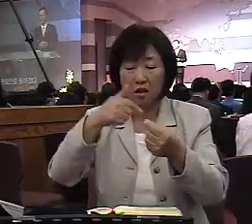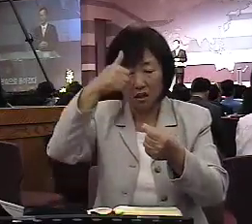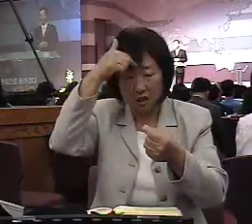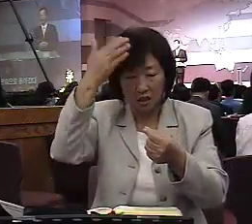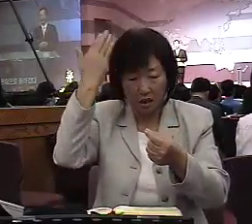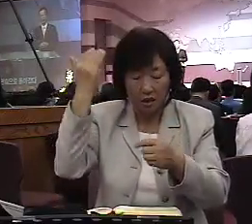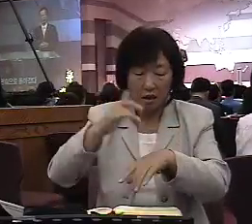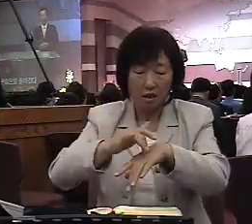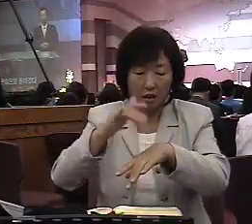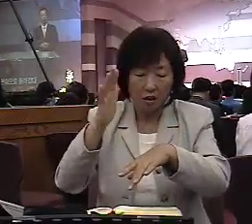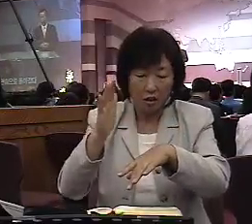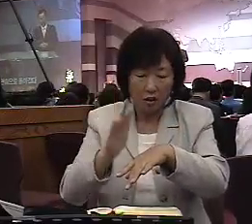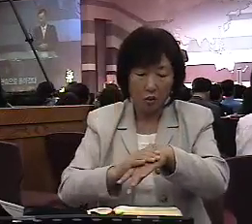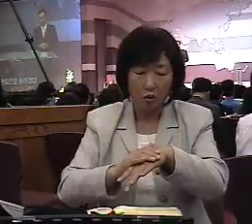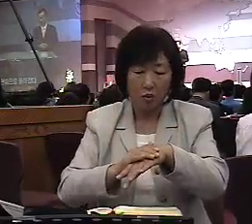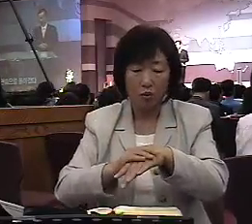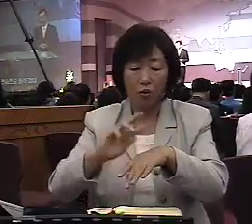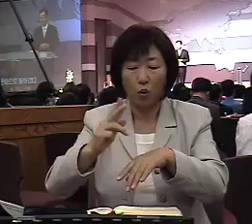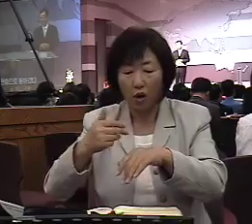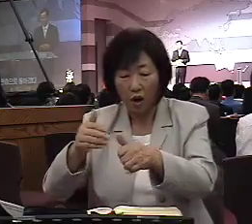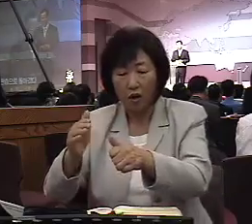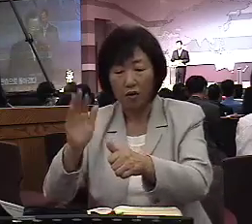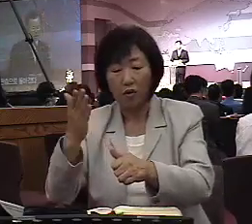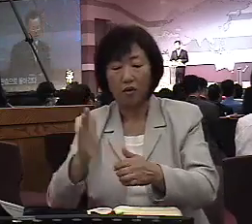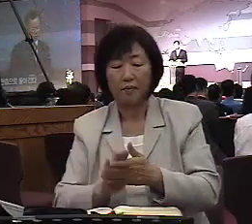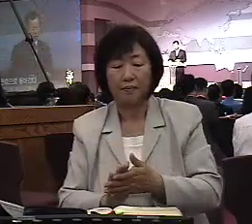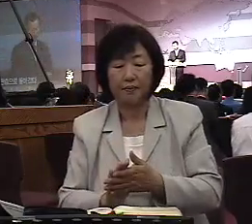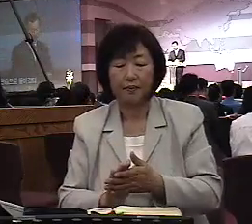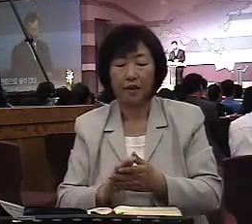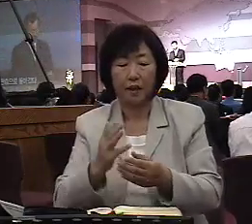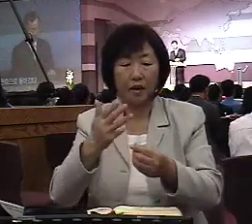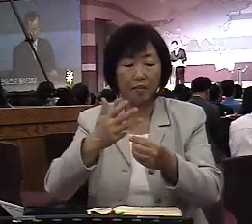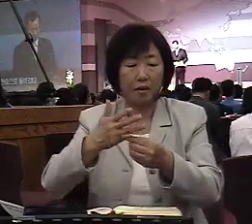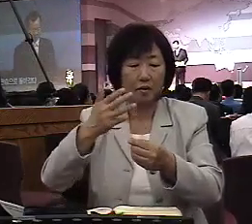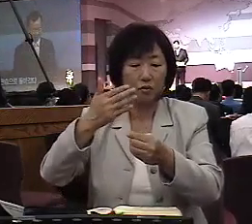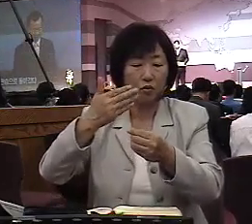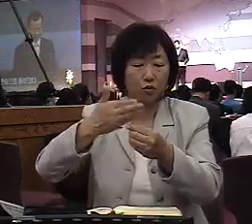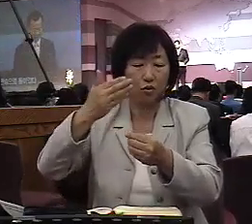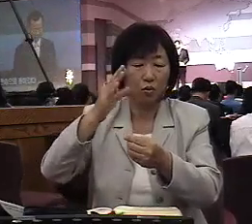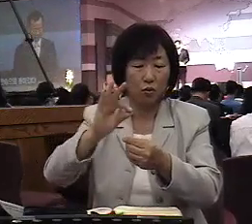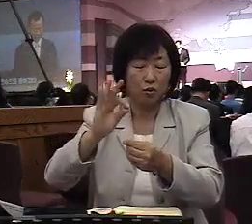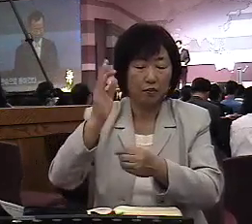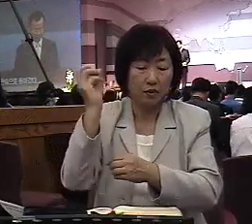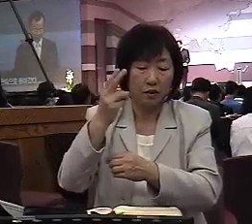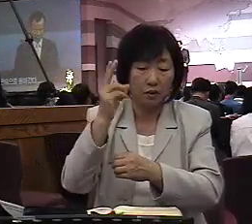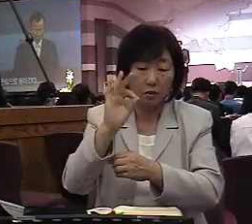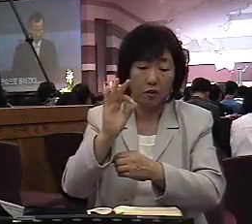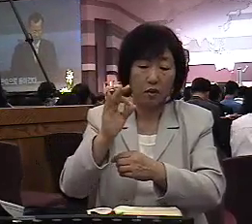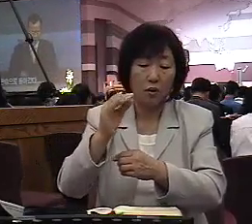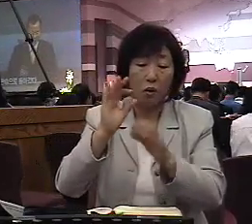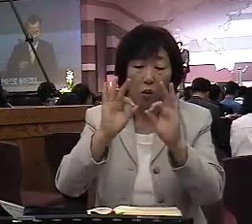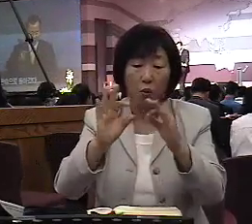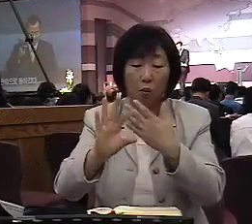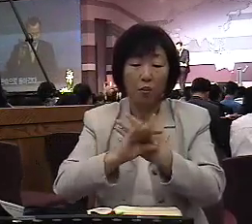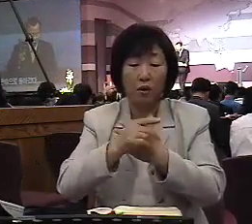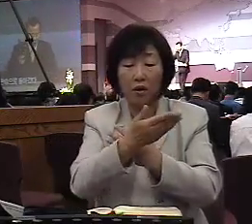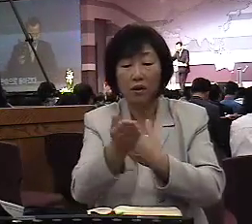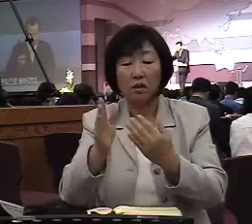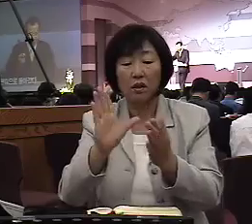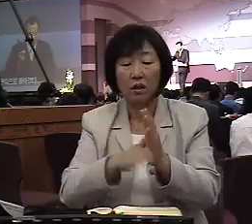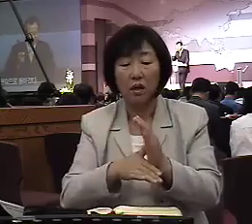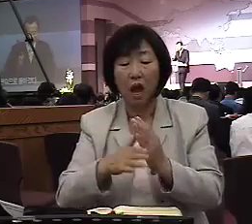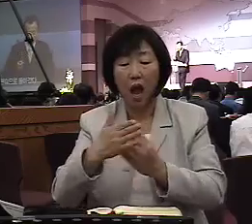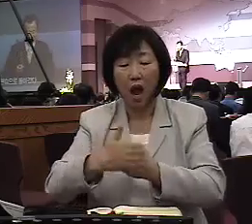맙니다. 옛 관습으로 돌아가요. 오늘 8절과 9절 말씀을 다시 보실까요? 여기 보면은 너희가